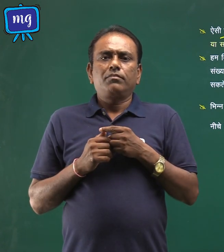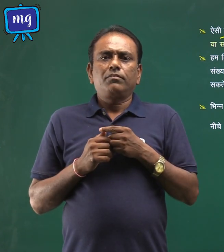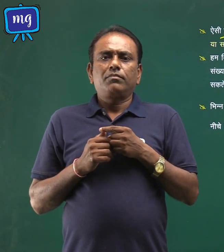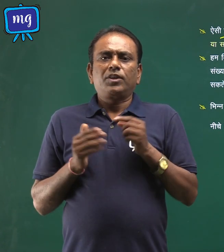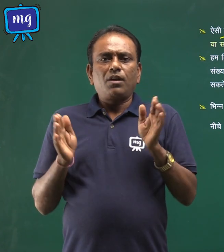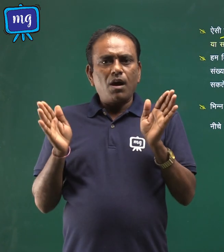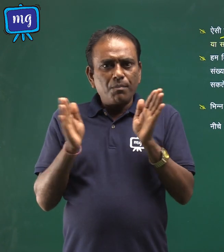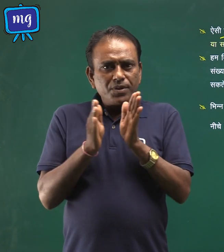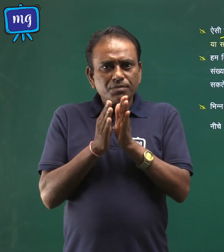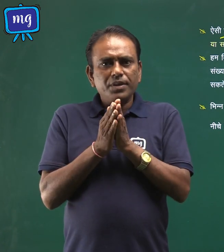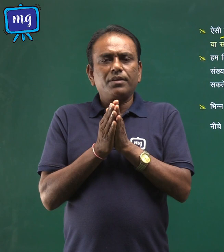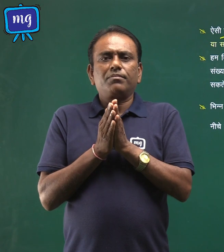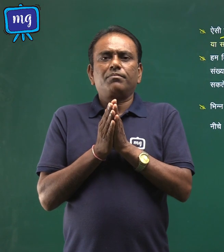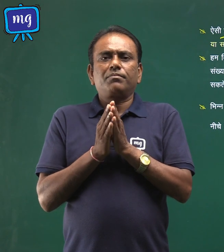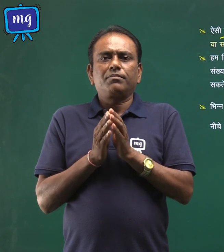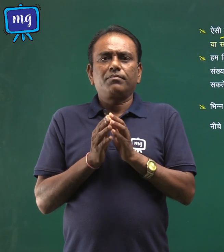जो आपस में